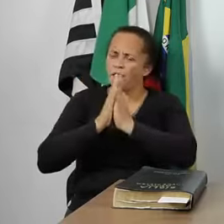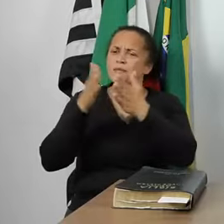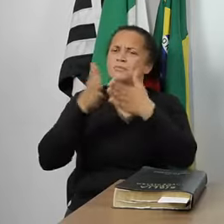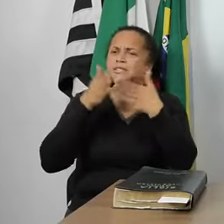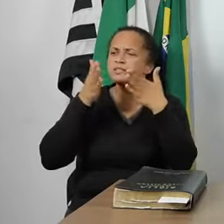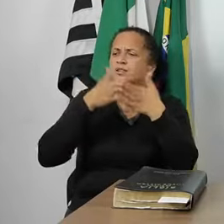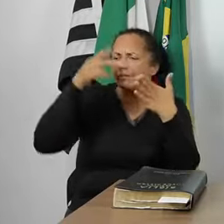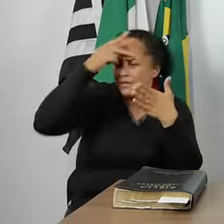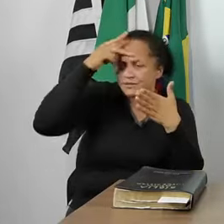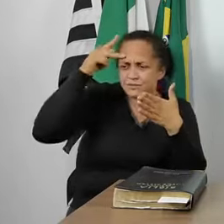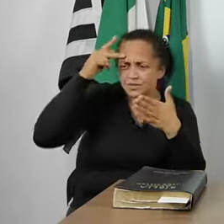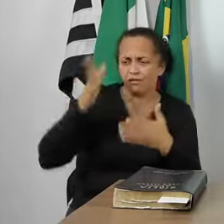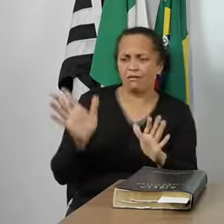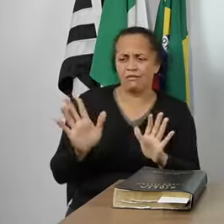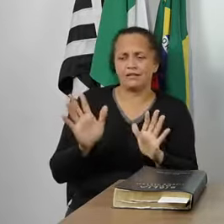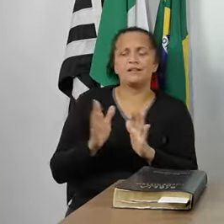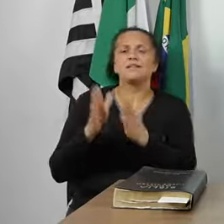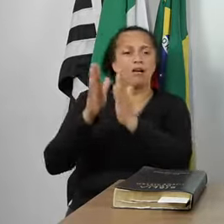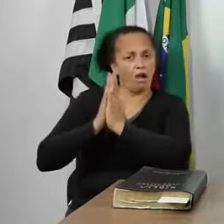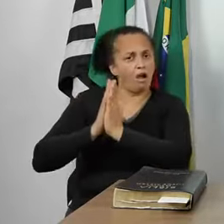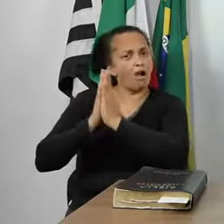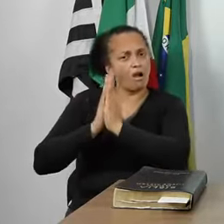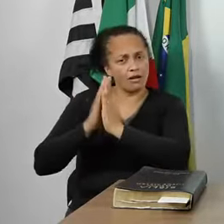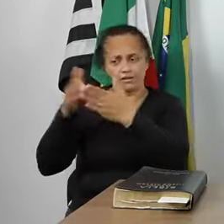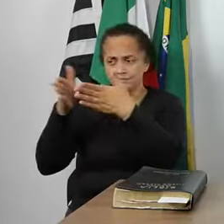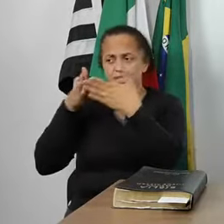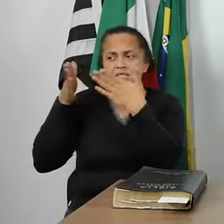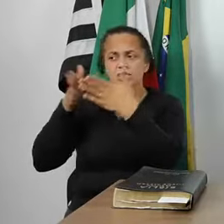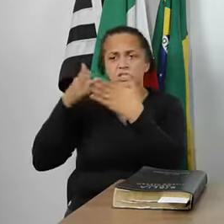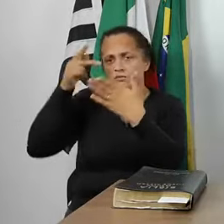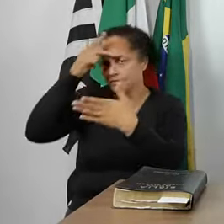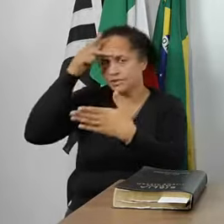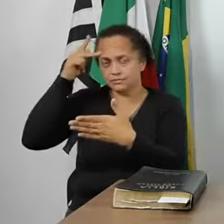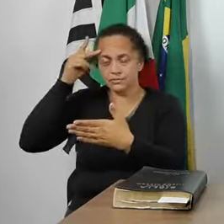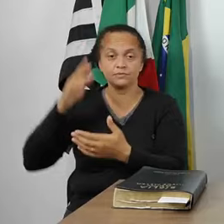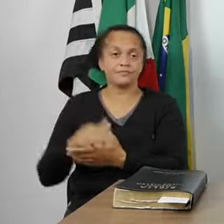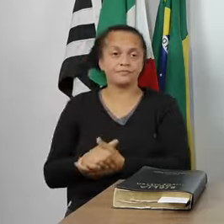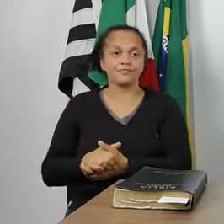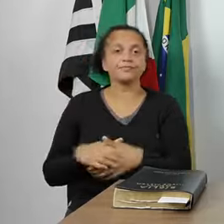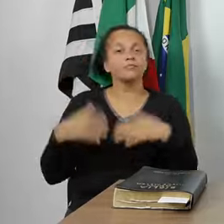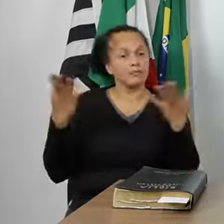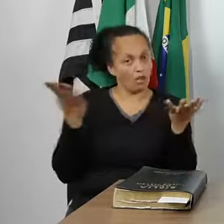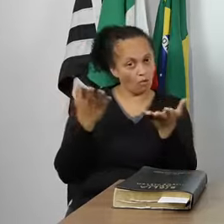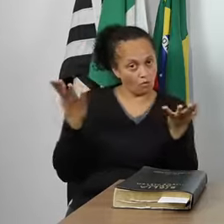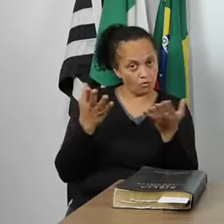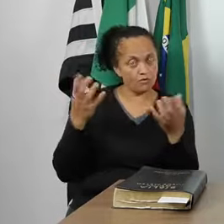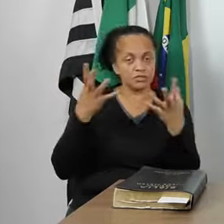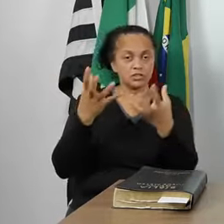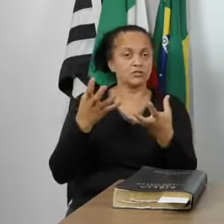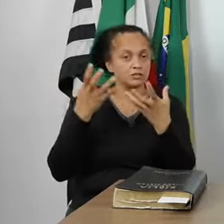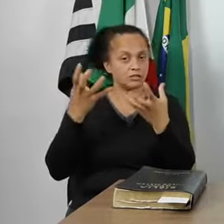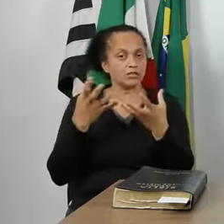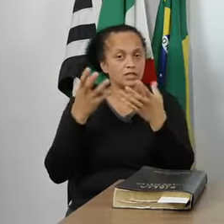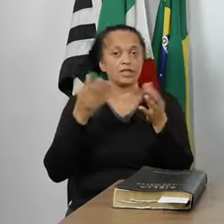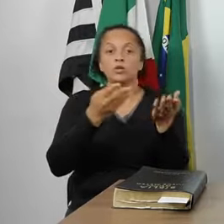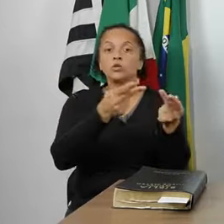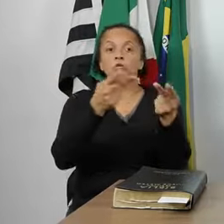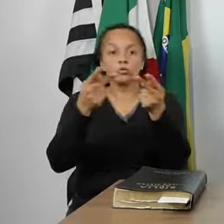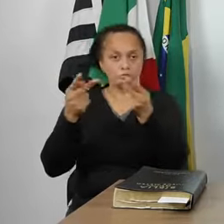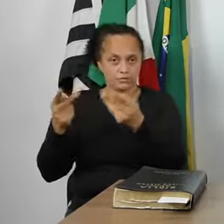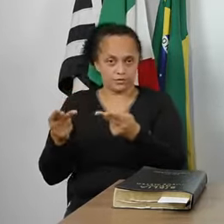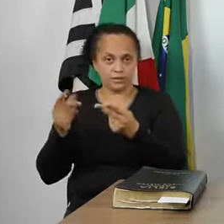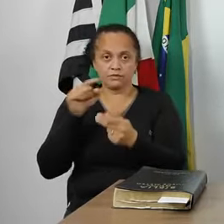outros. Então, eu quero convidar você a hoje pensar sobre a importância